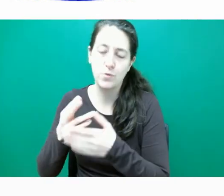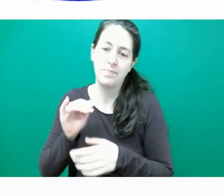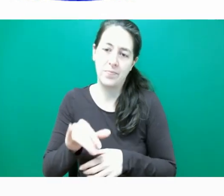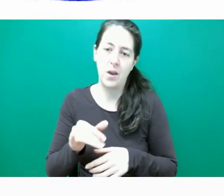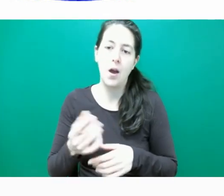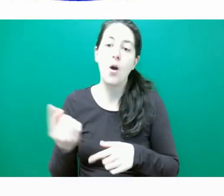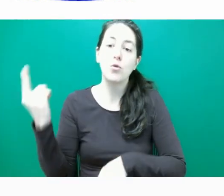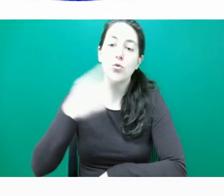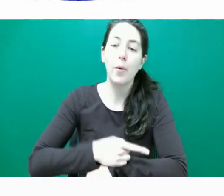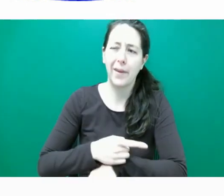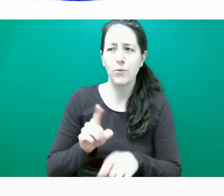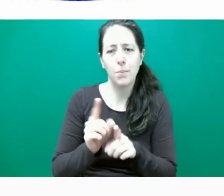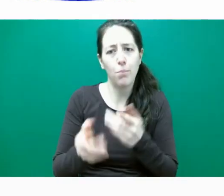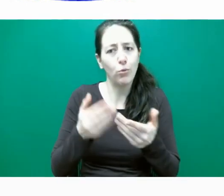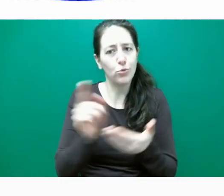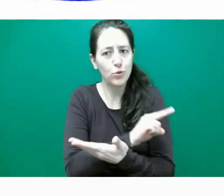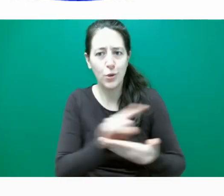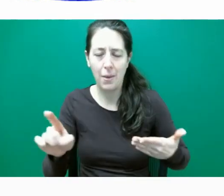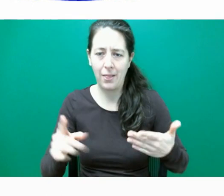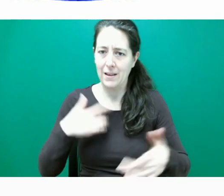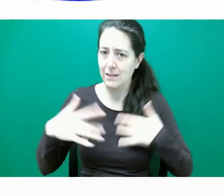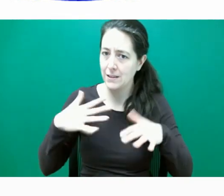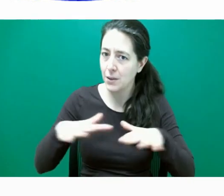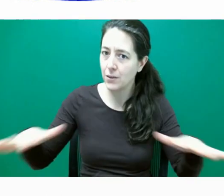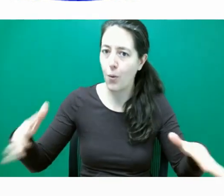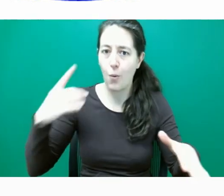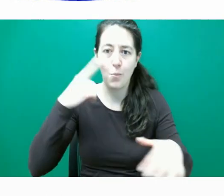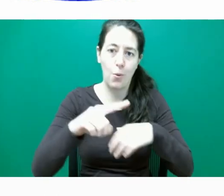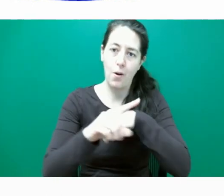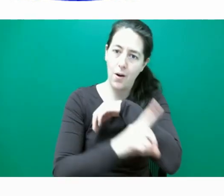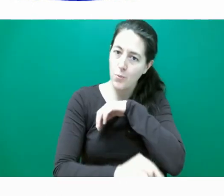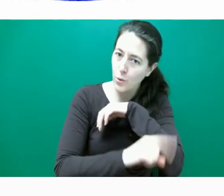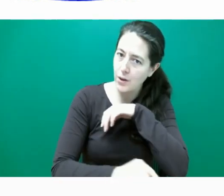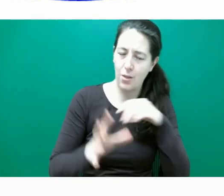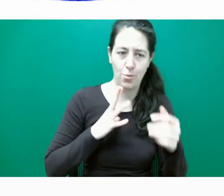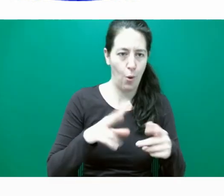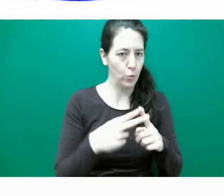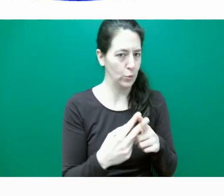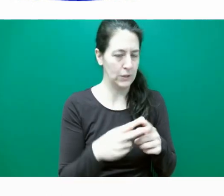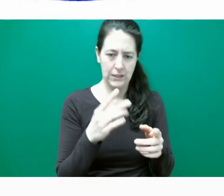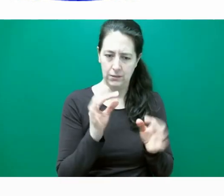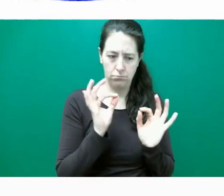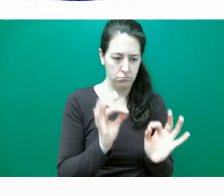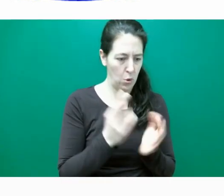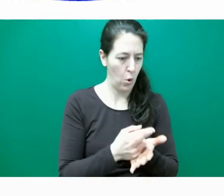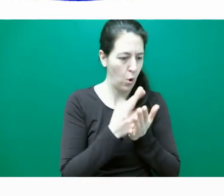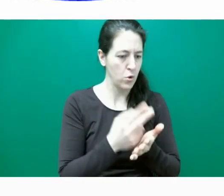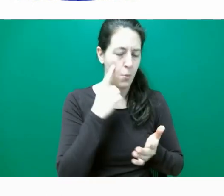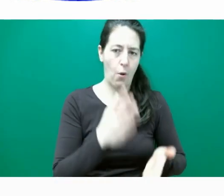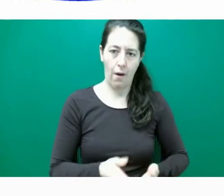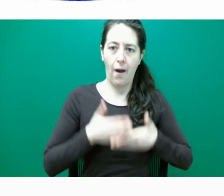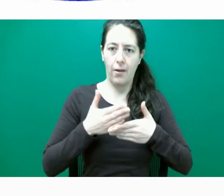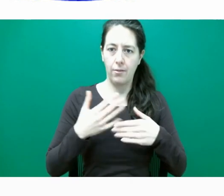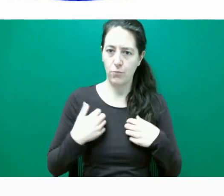de sensibilisation pour que les membres du personnel puissent avoir les outils nécessaires pour les aider à renforcer